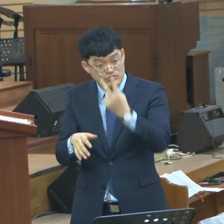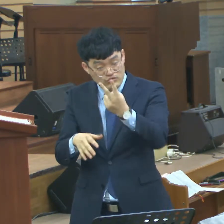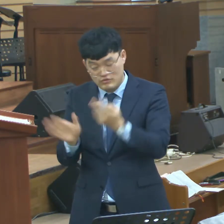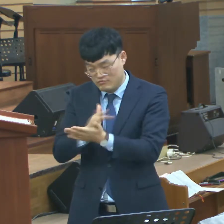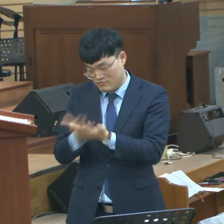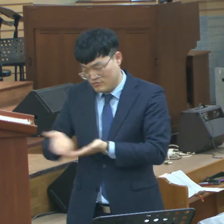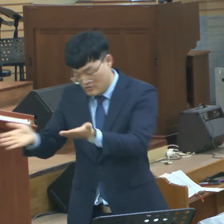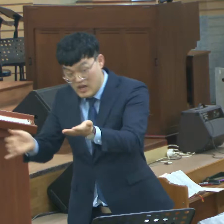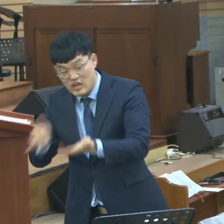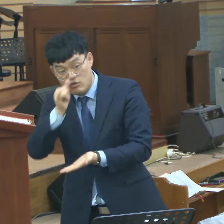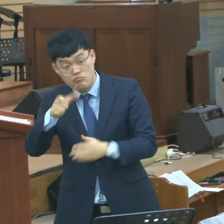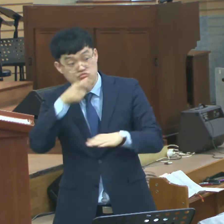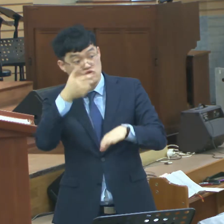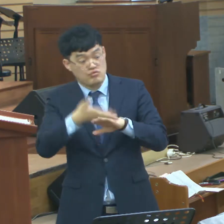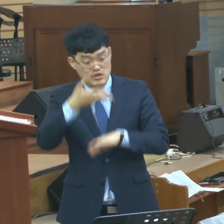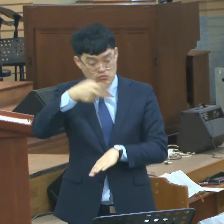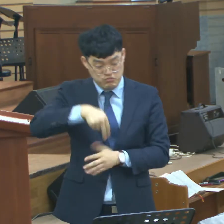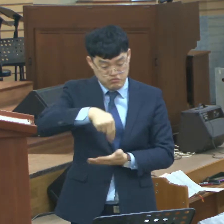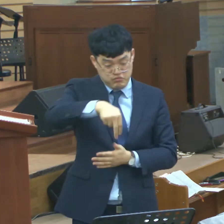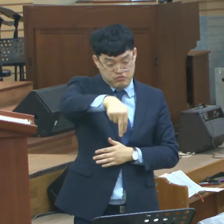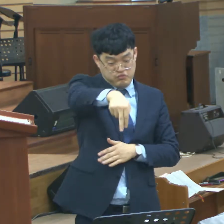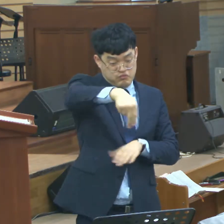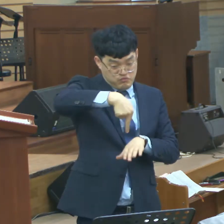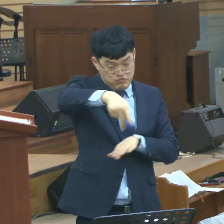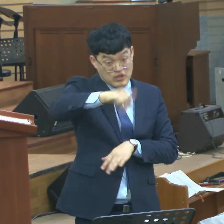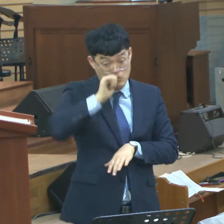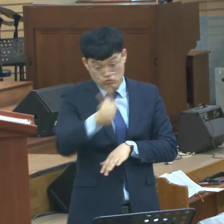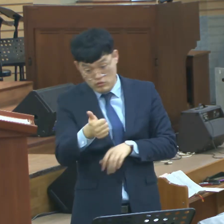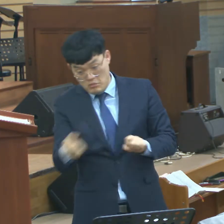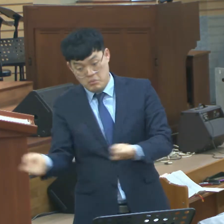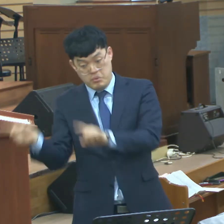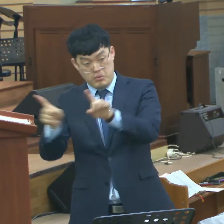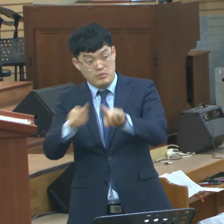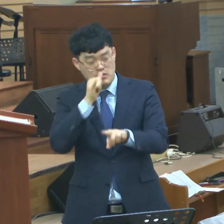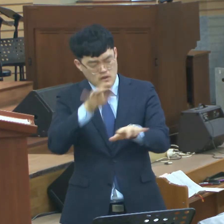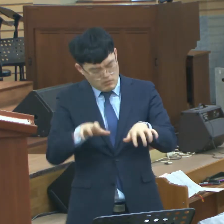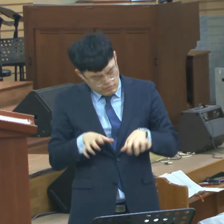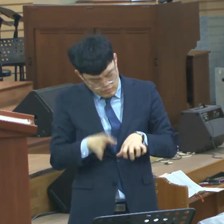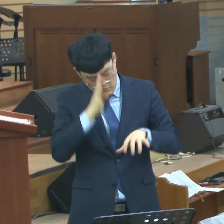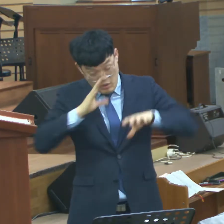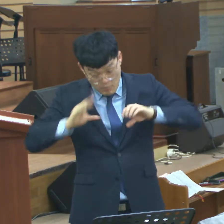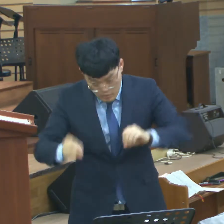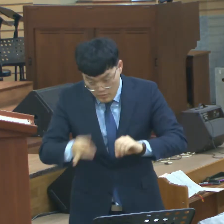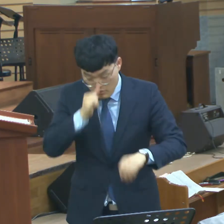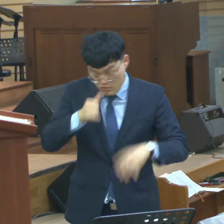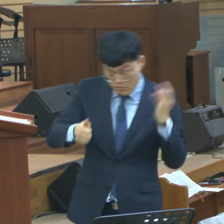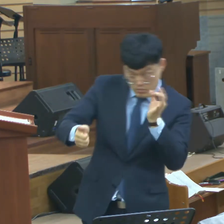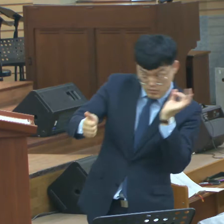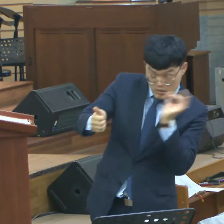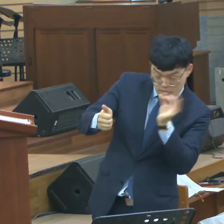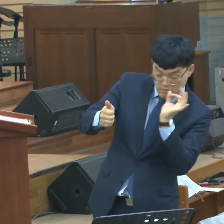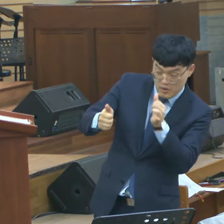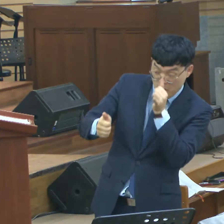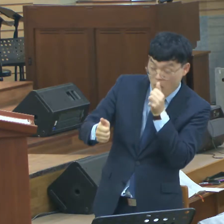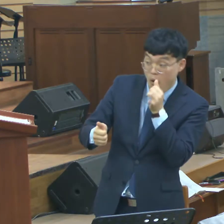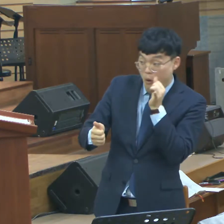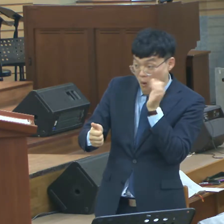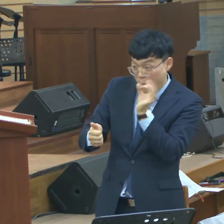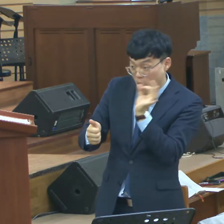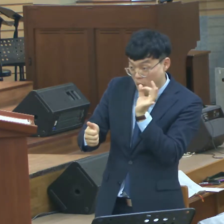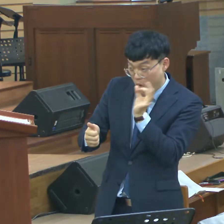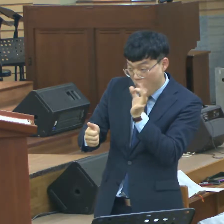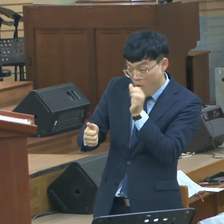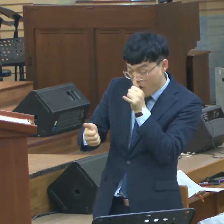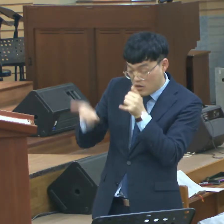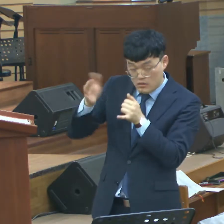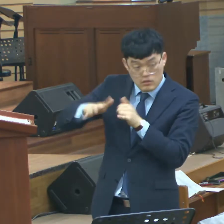봤어요. 그런데 이들이 예수님이 십자가에 못 박혀 죽자 다 도망쳤어요. 신문을 받을 때 다 도망쳤어요. 아무도 주를 위해 살